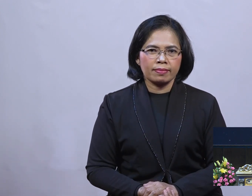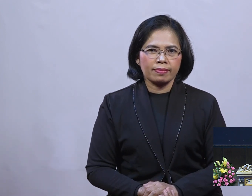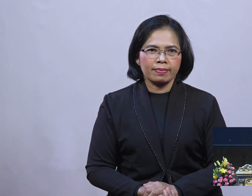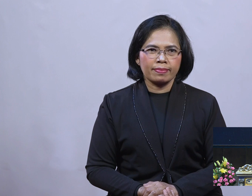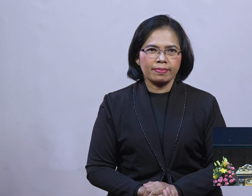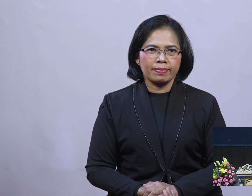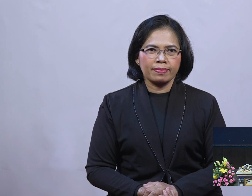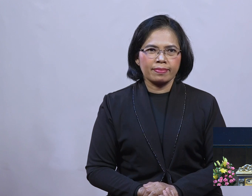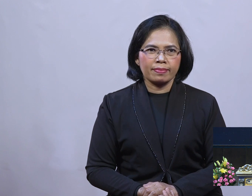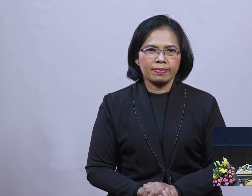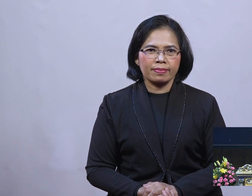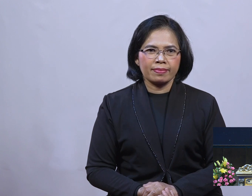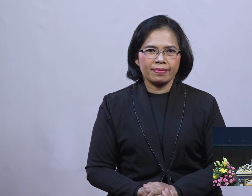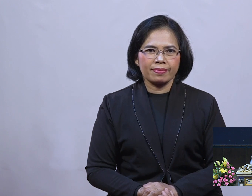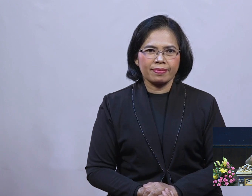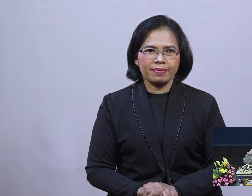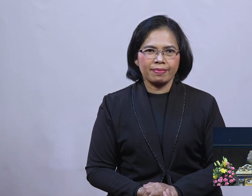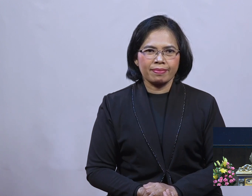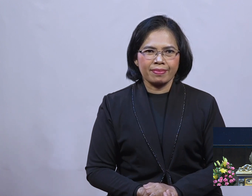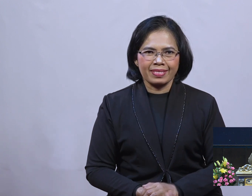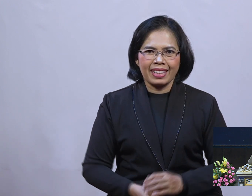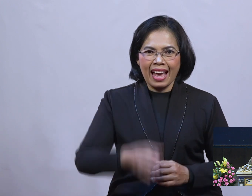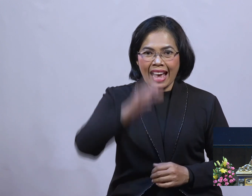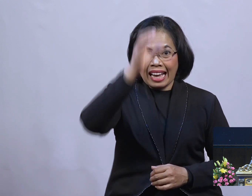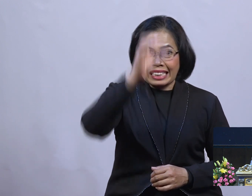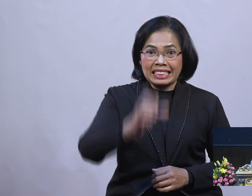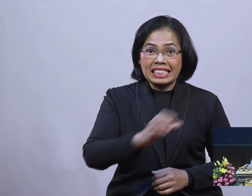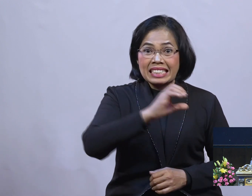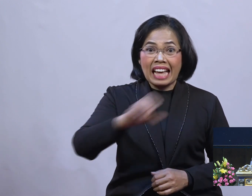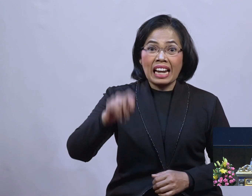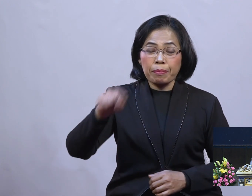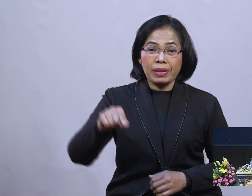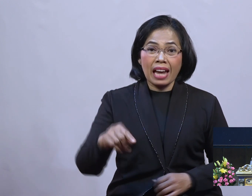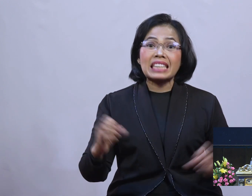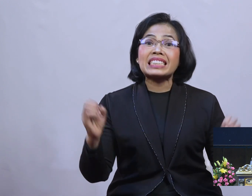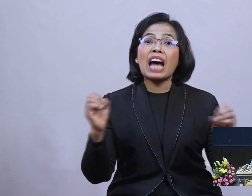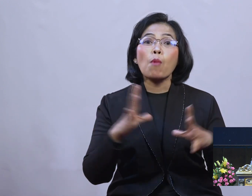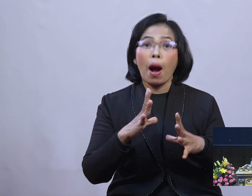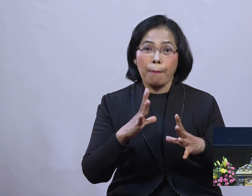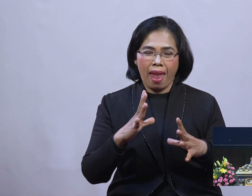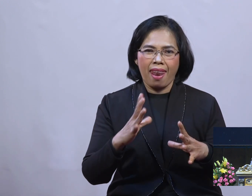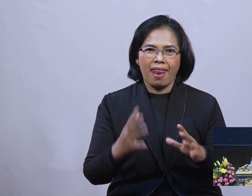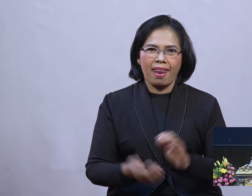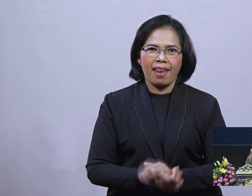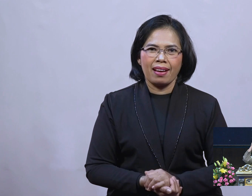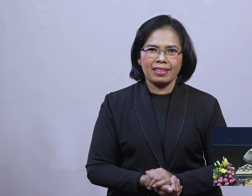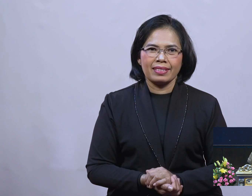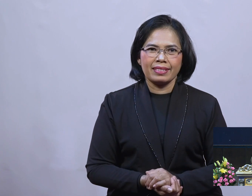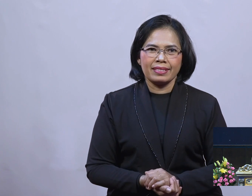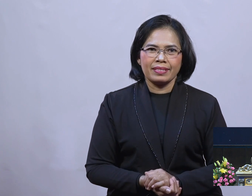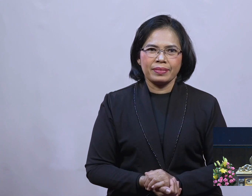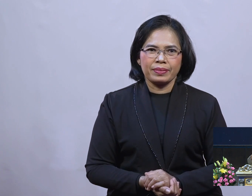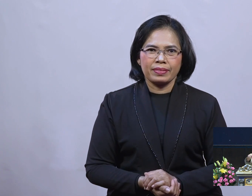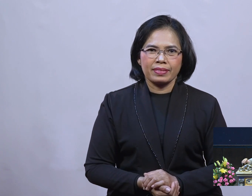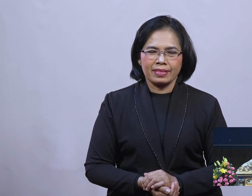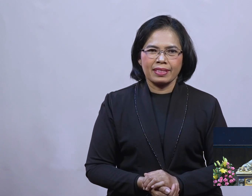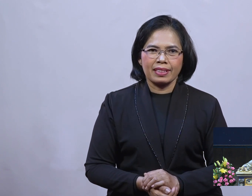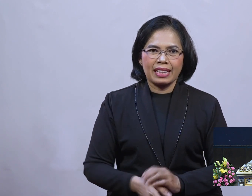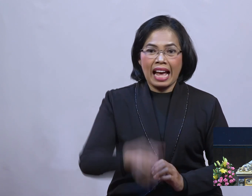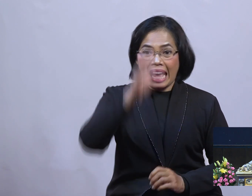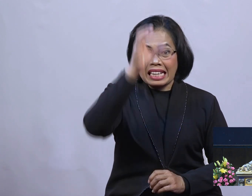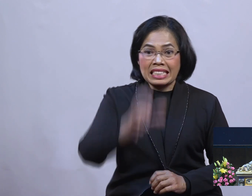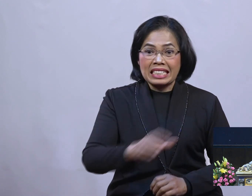huh Azam Azam bilang selesai jawaban Hai ayo semangat saya bilang sama sekali pada